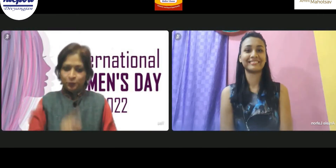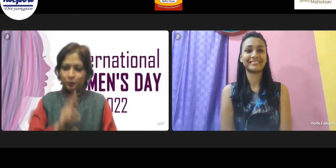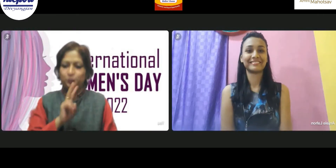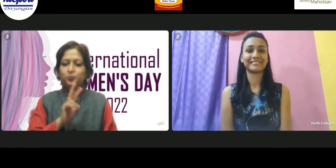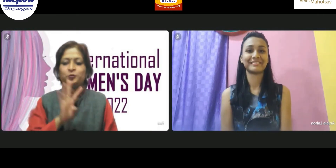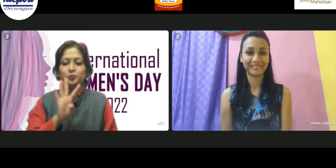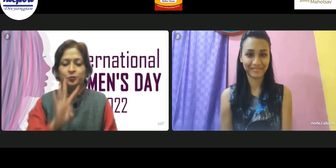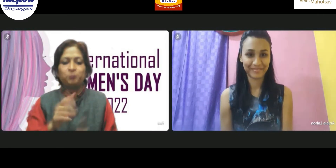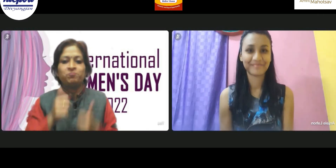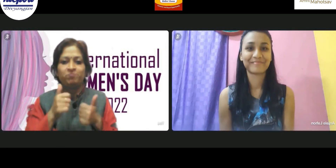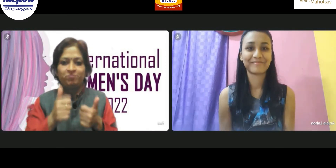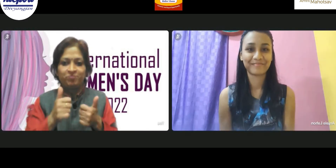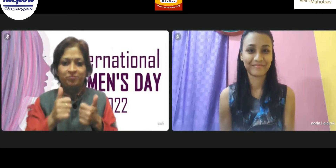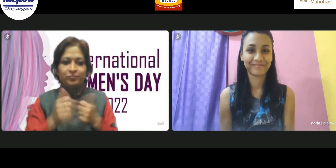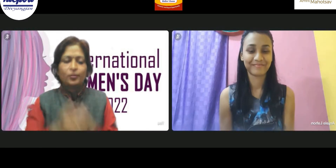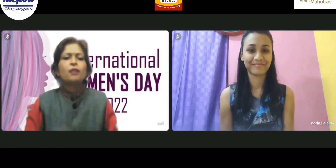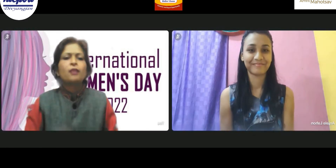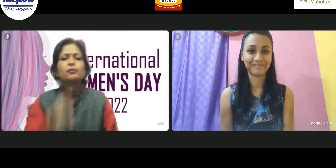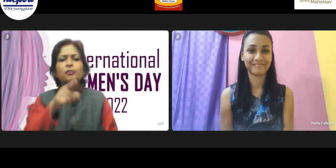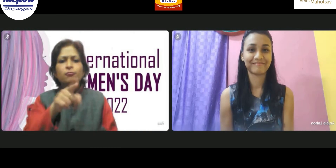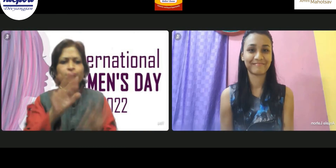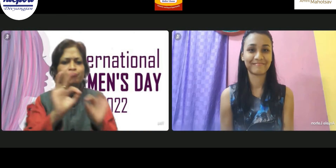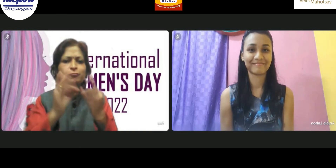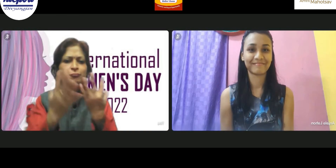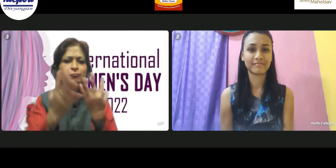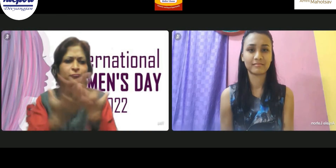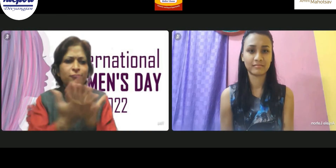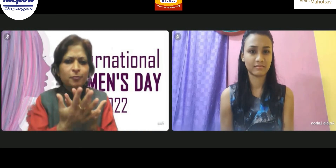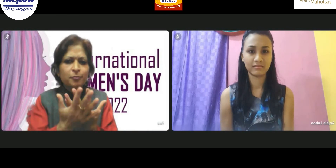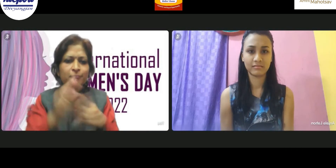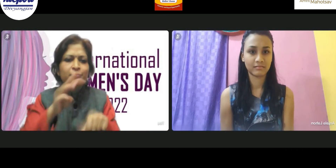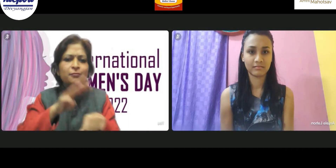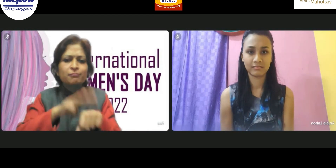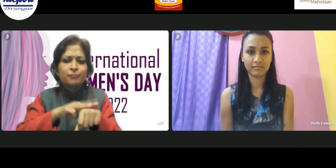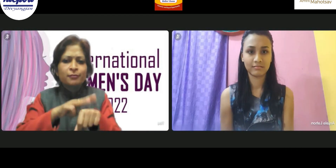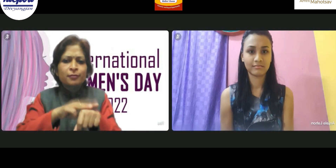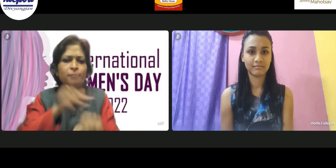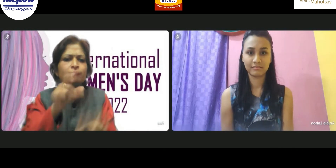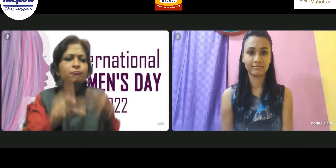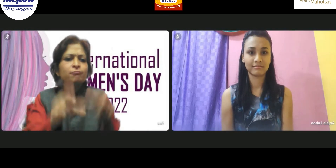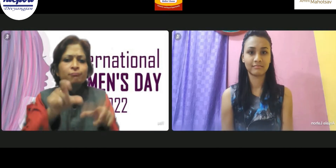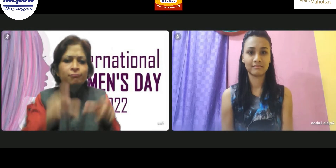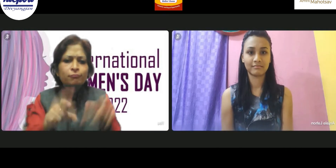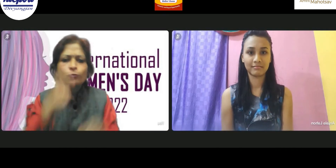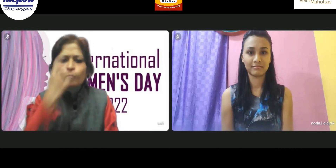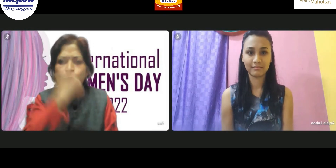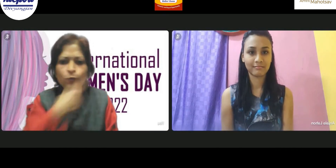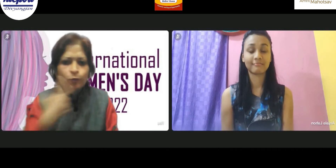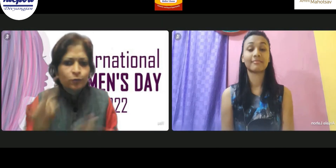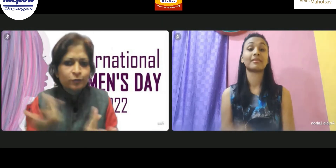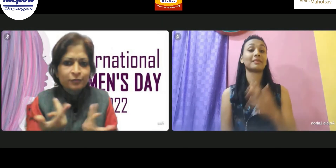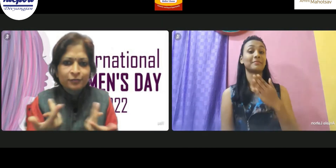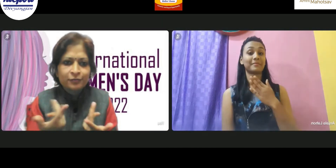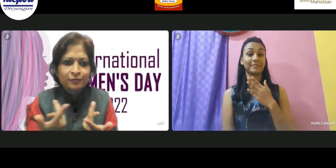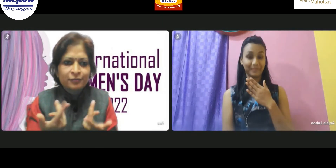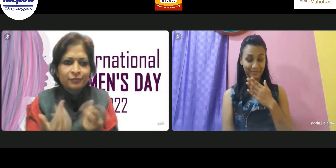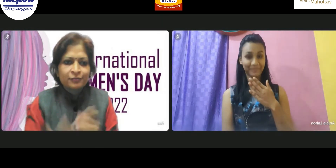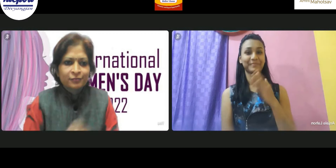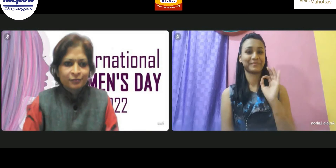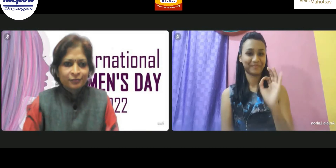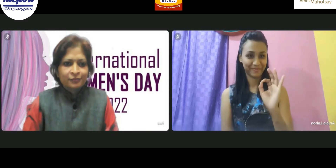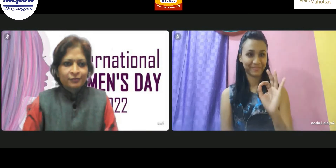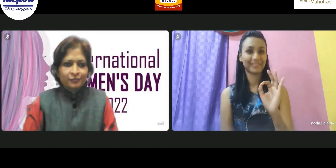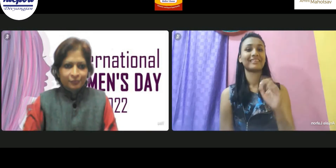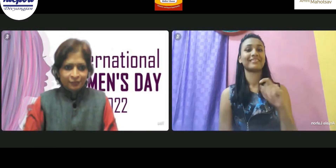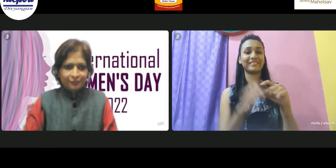है। वेरी गुड। एंजेला, आपके परिवार में और कौन कौन सदस्य हैं?